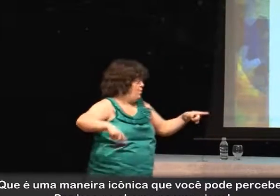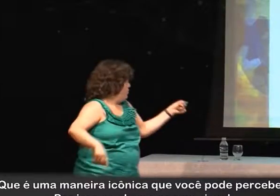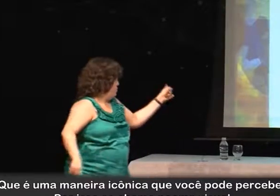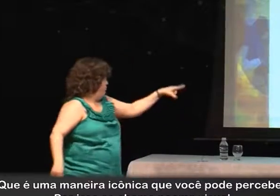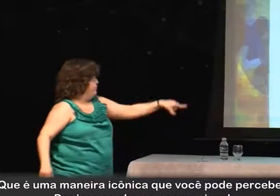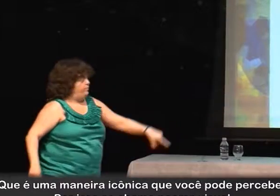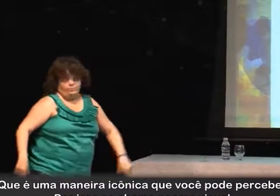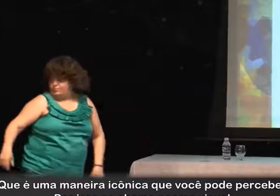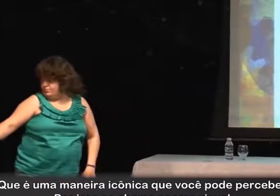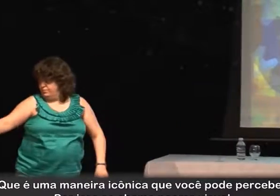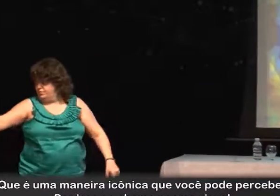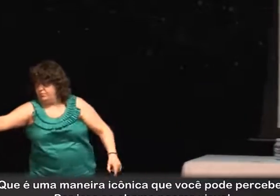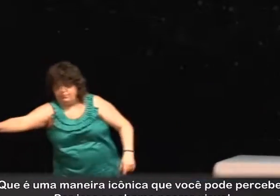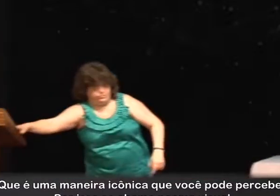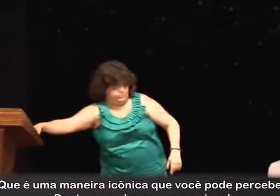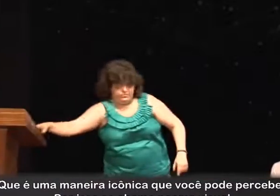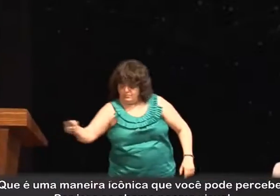Por isso se chama poema visual.